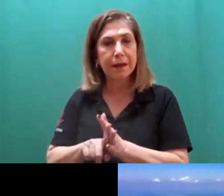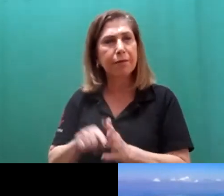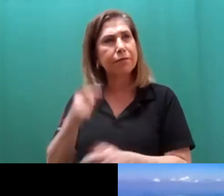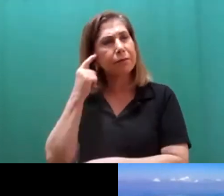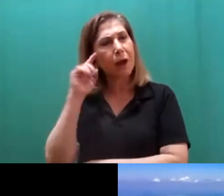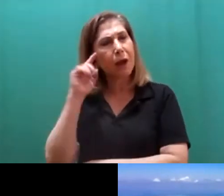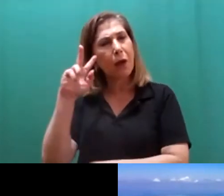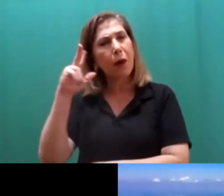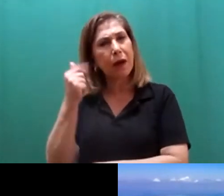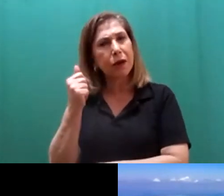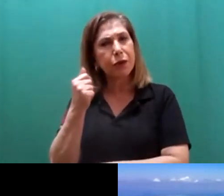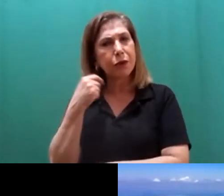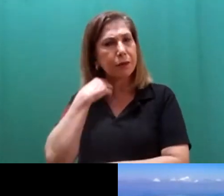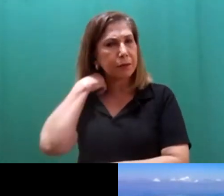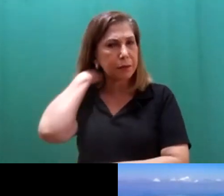perpassa